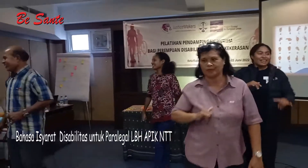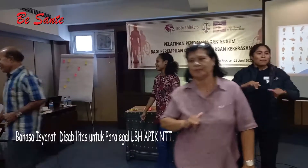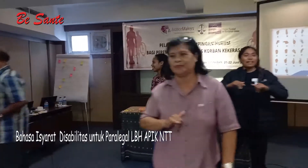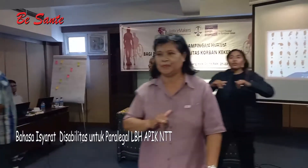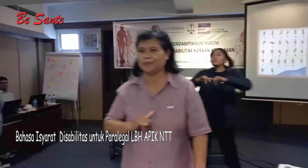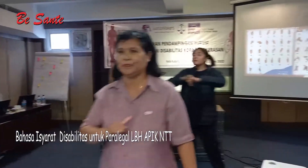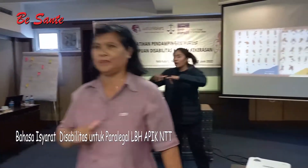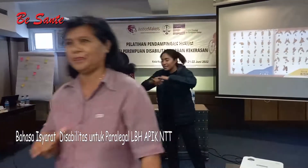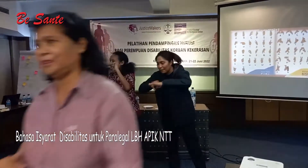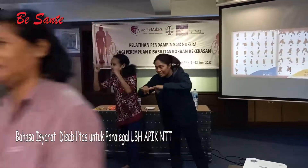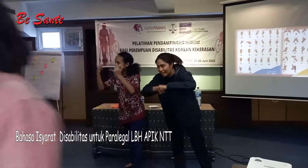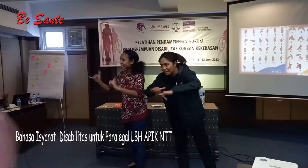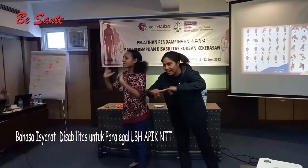sama-sama. Banyak orang yang boleh sama-sama.